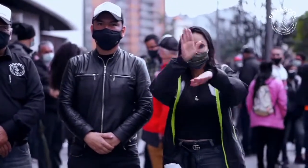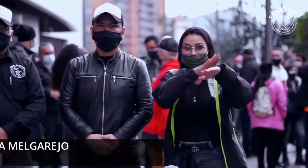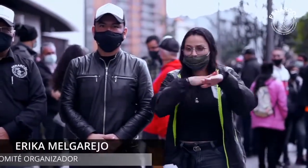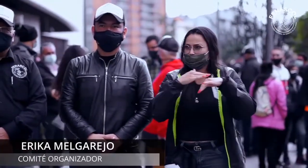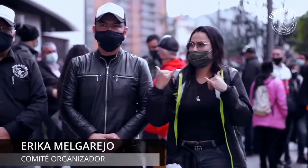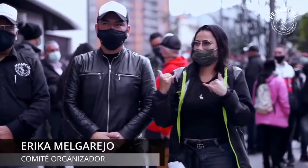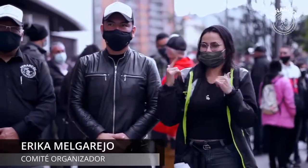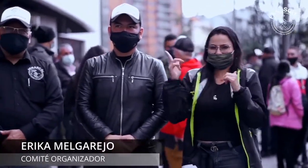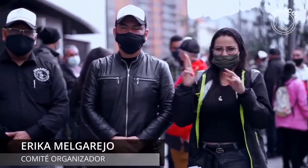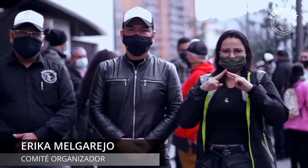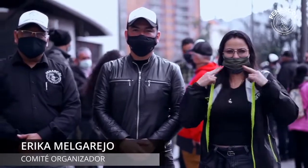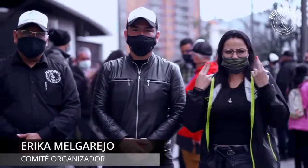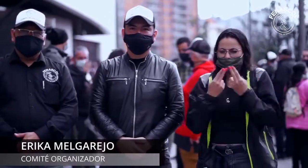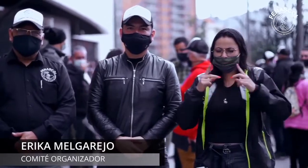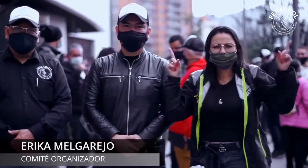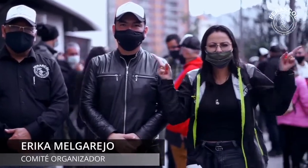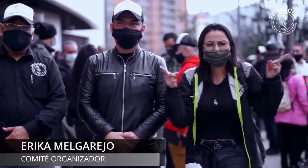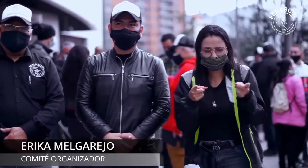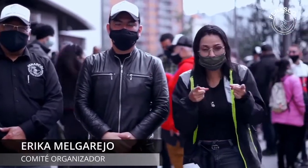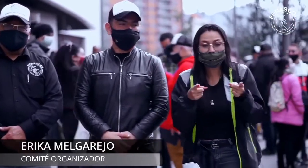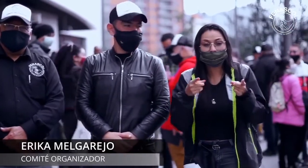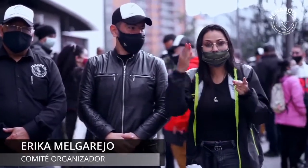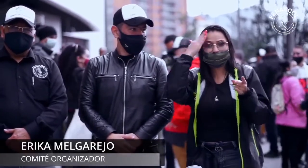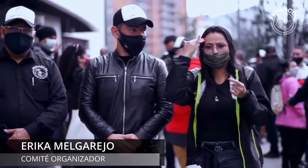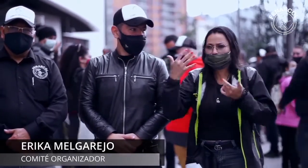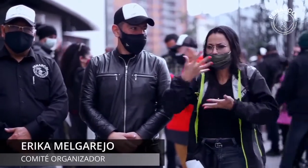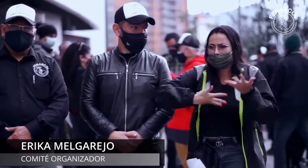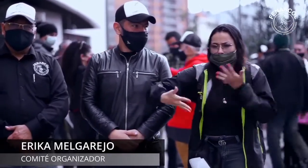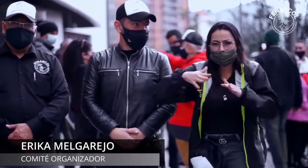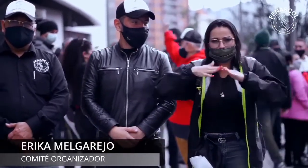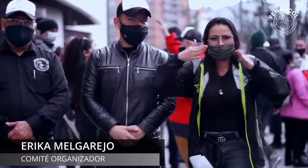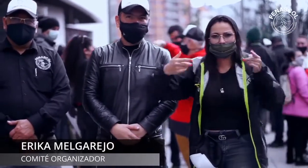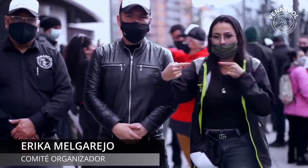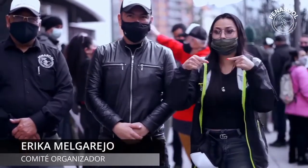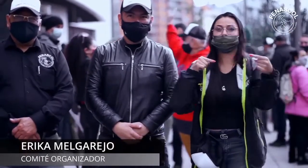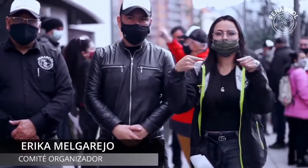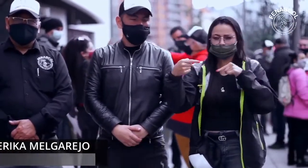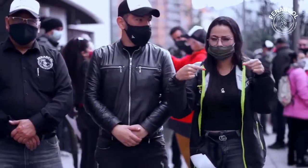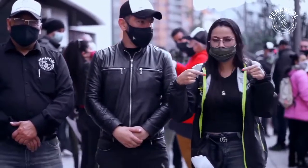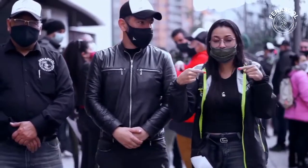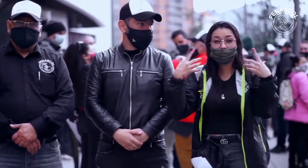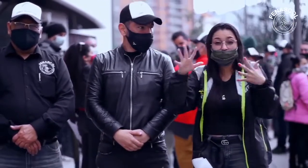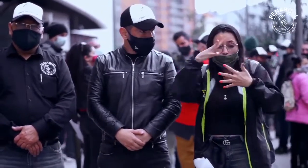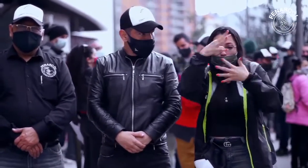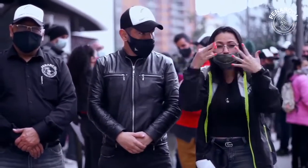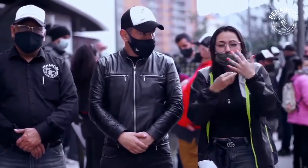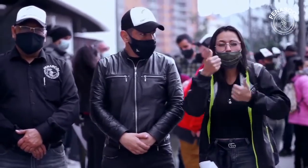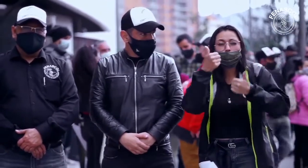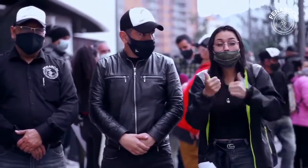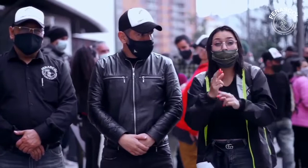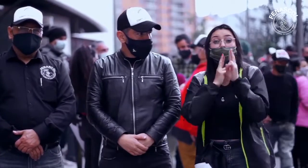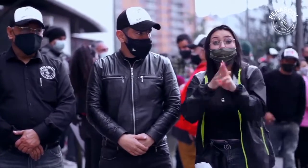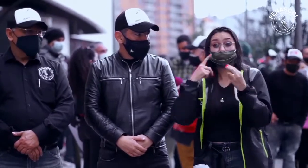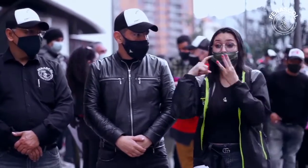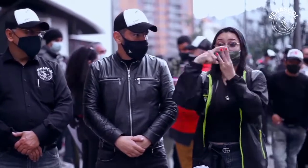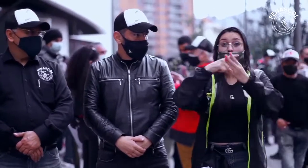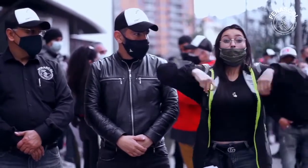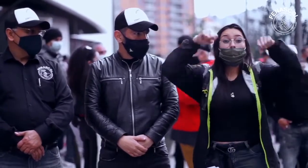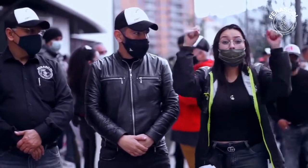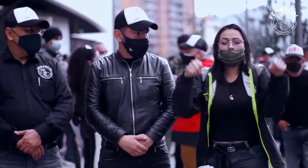Bueno, voy a ser muy concreta contándoles lo que ocurrió en esta reunión. Llegamos a unas conclusiones, no vamos a decir que ya tenemos la licencia de